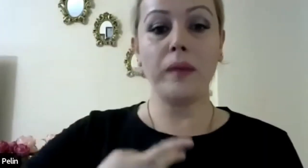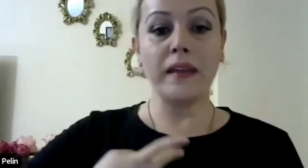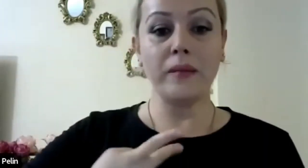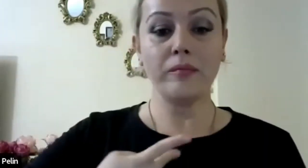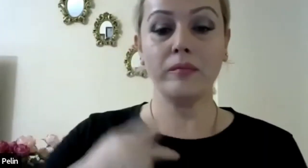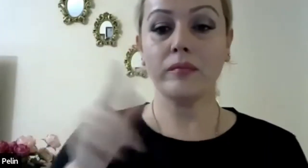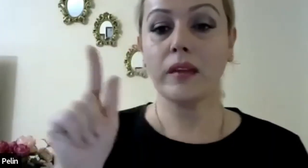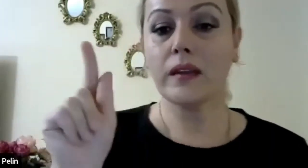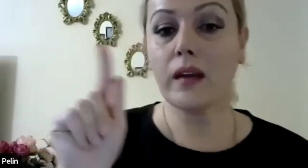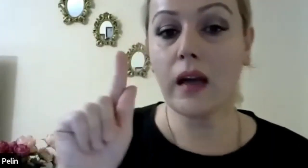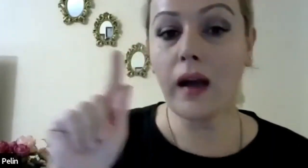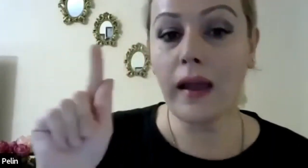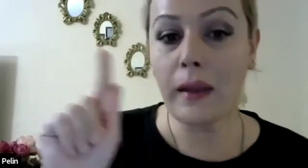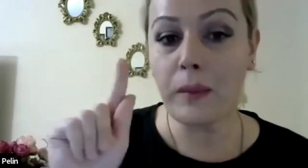Benim kalemim.